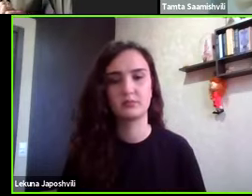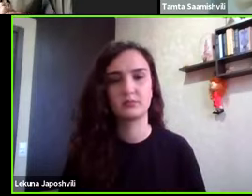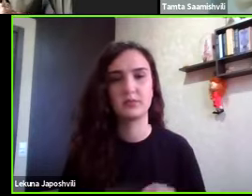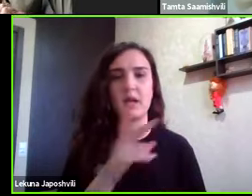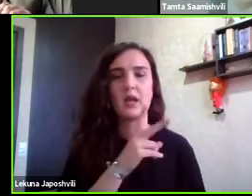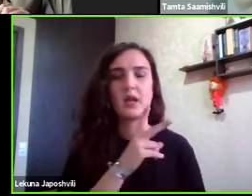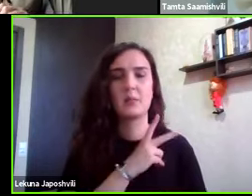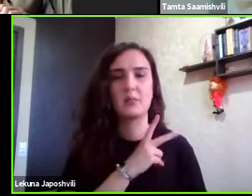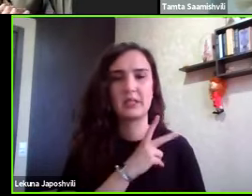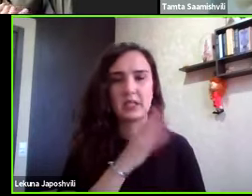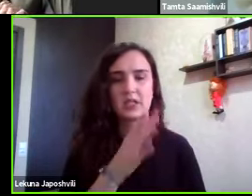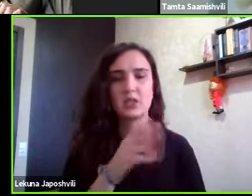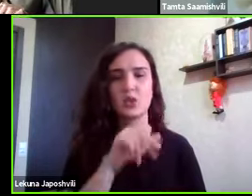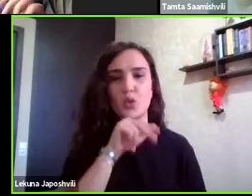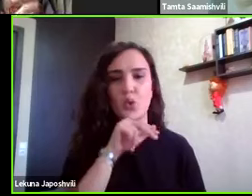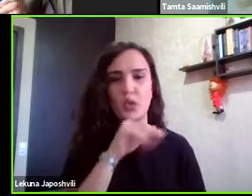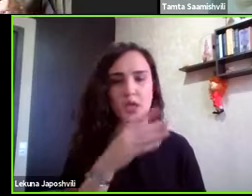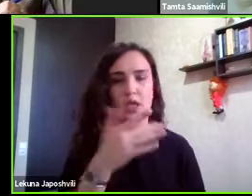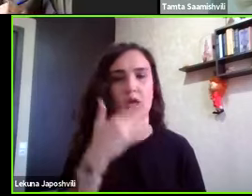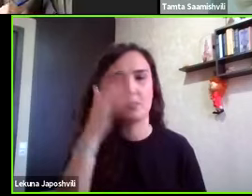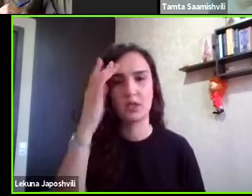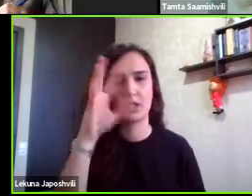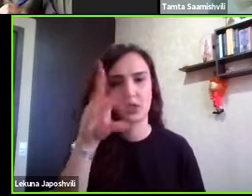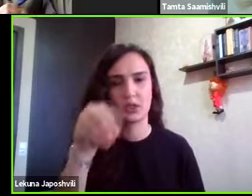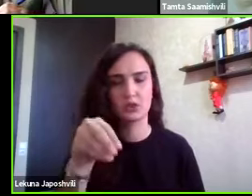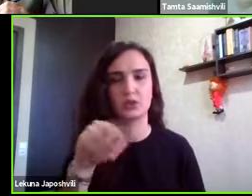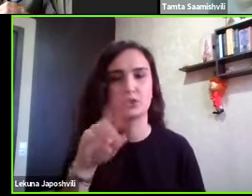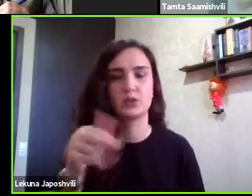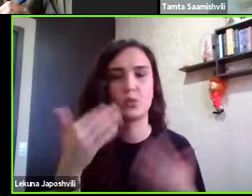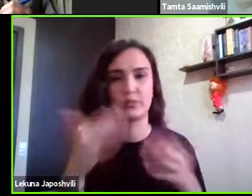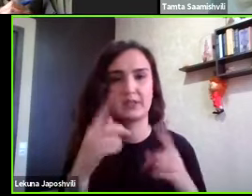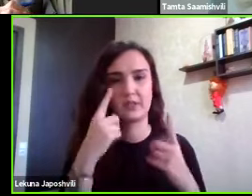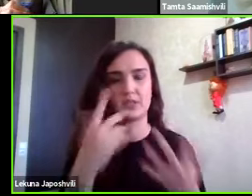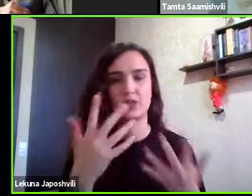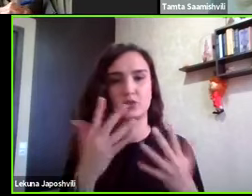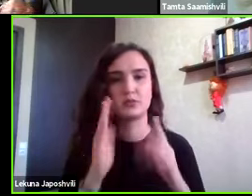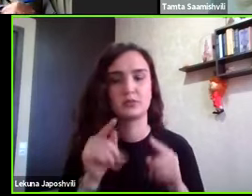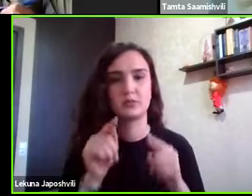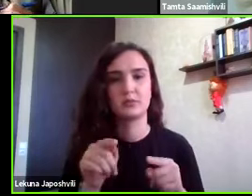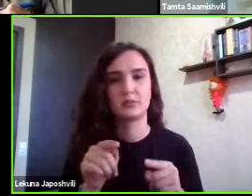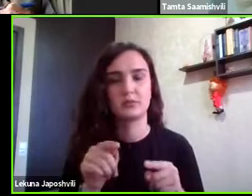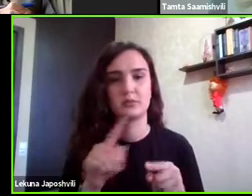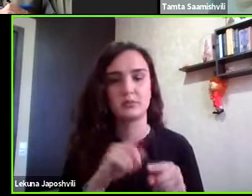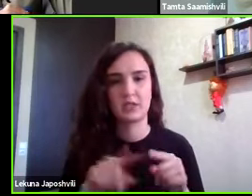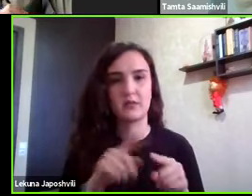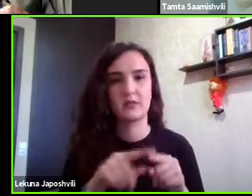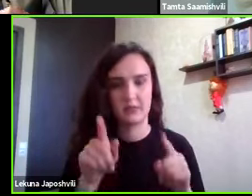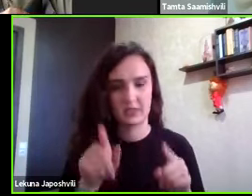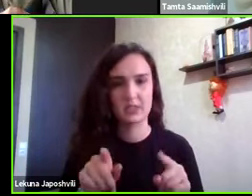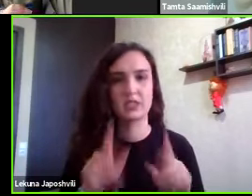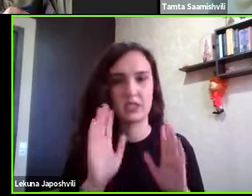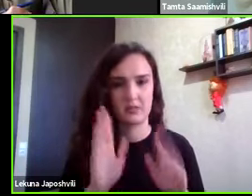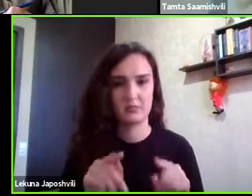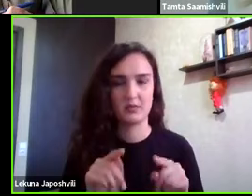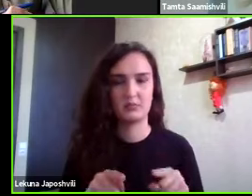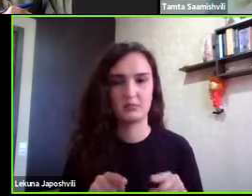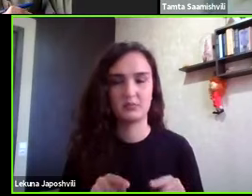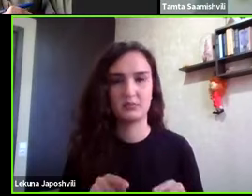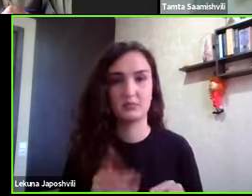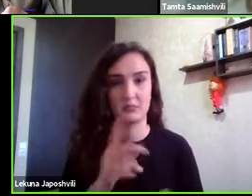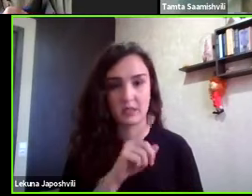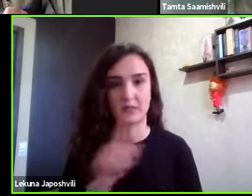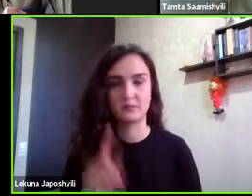კორეაში, შეერთებულ შტატებში და ალბათ უკვე თვალსაჩინო იქნება მალევე ამ ეს დასკვნები და დადებენ.